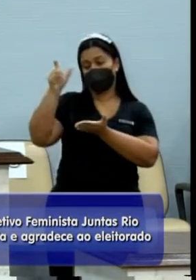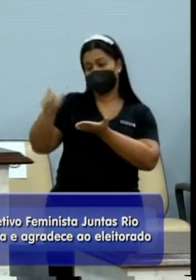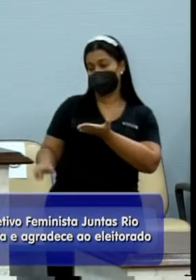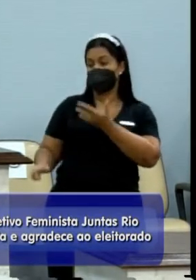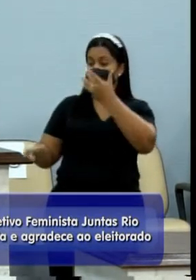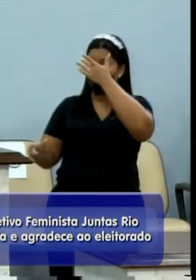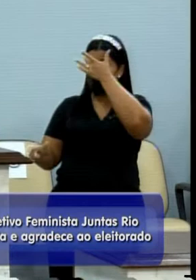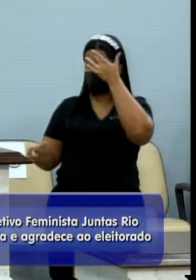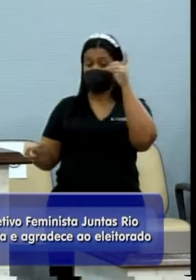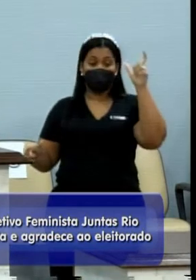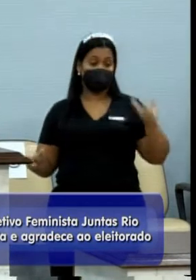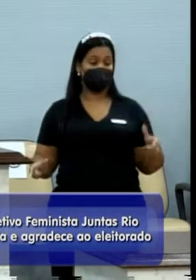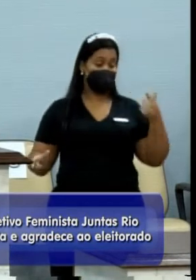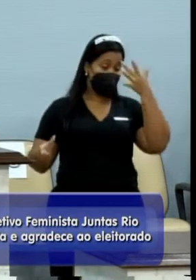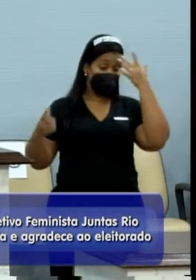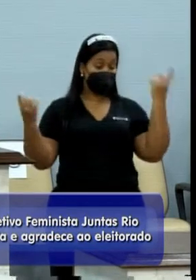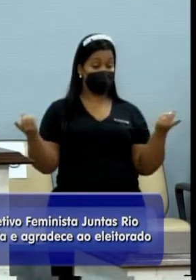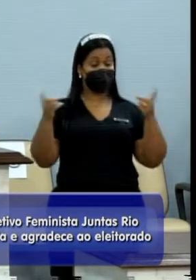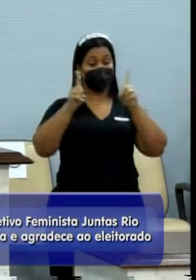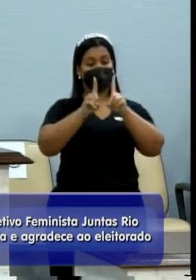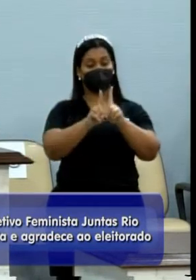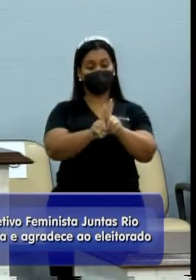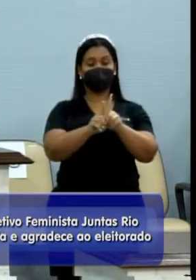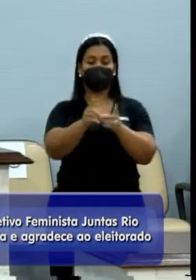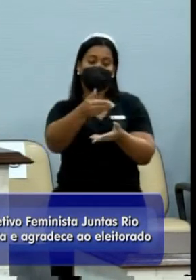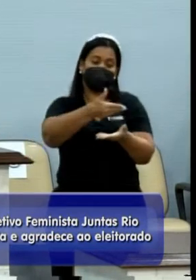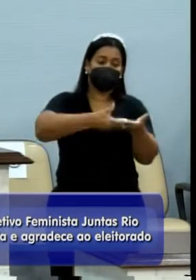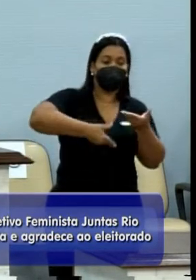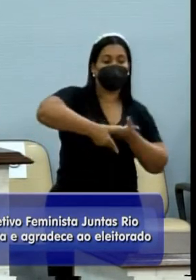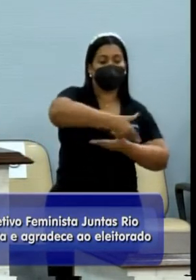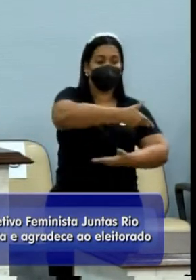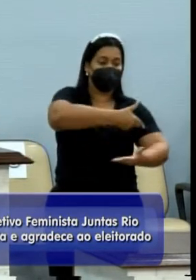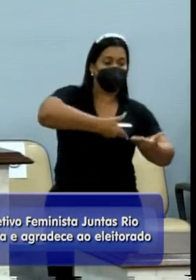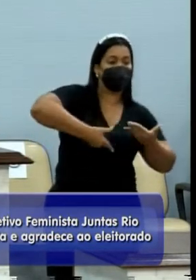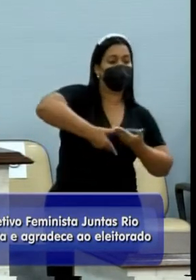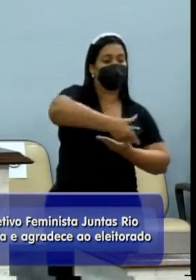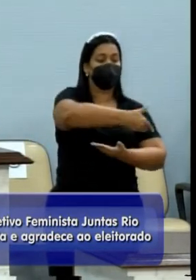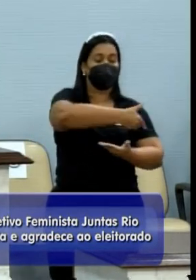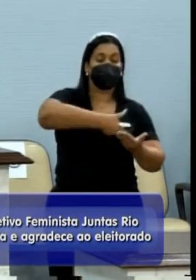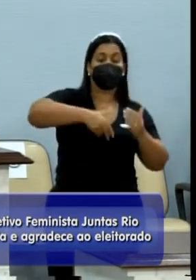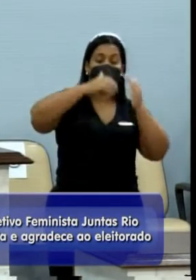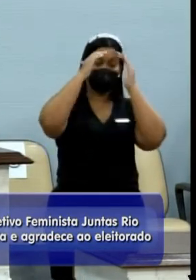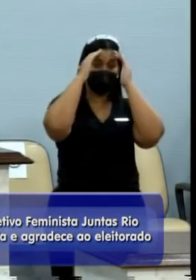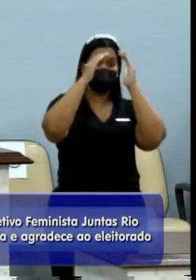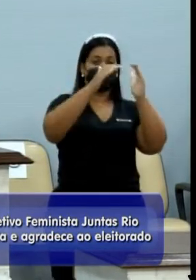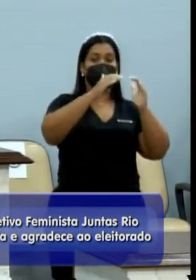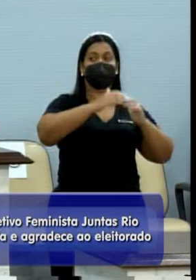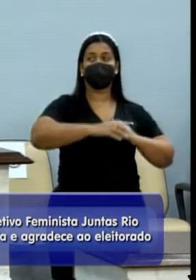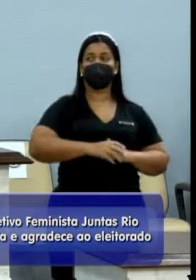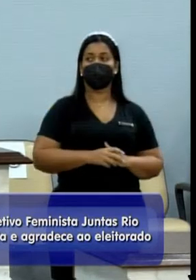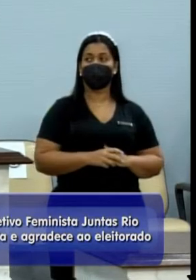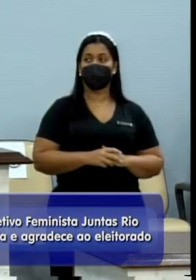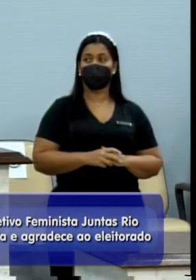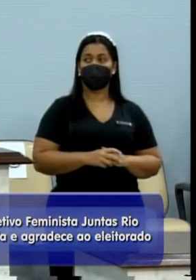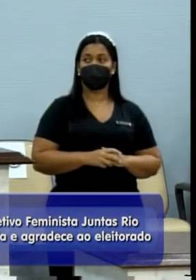se unem para se cuidar, para autocuidado, respeito.